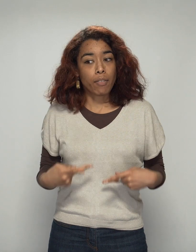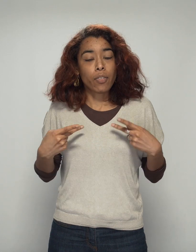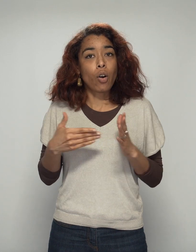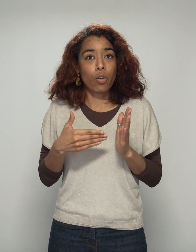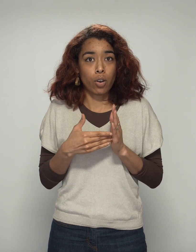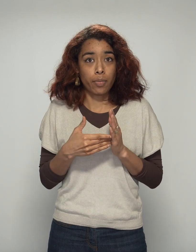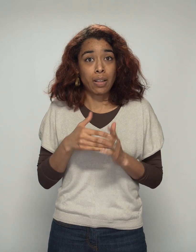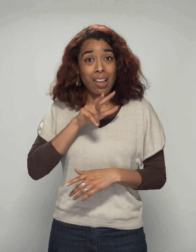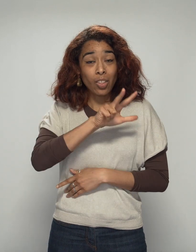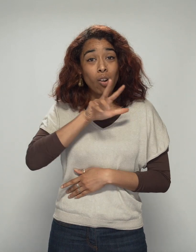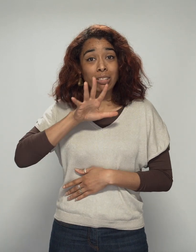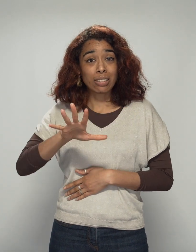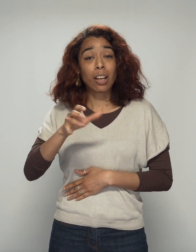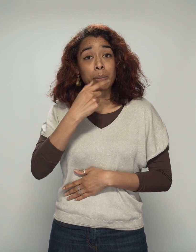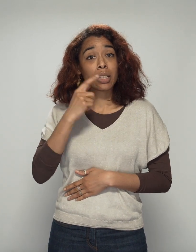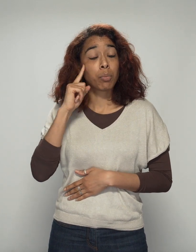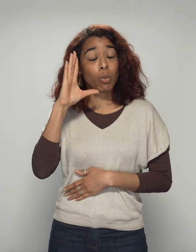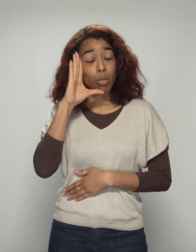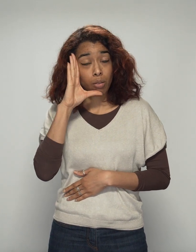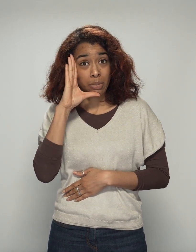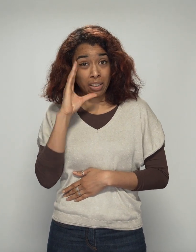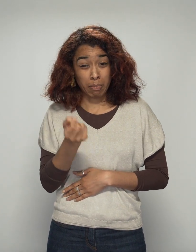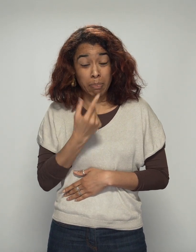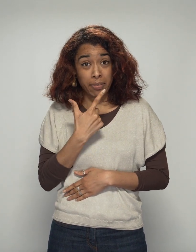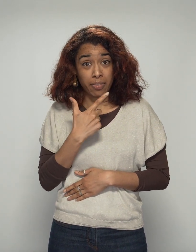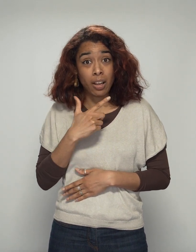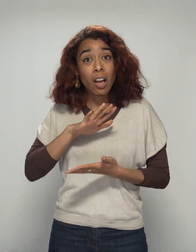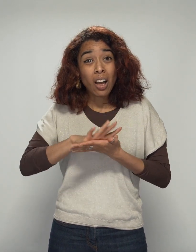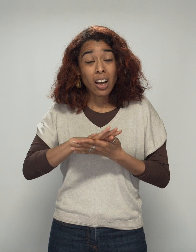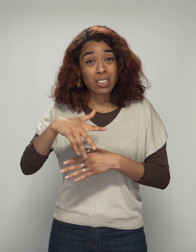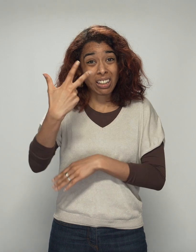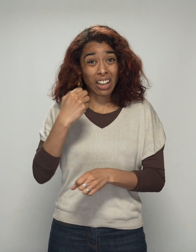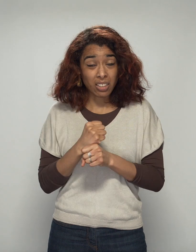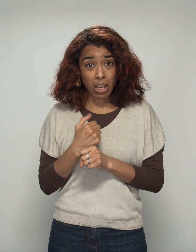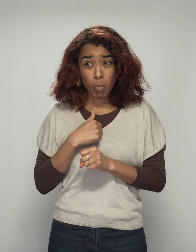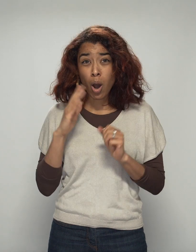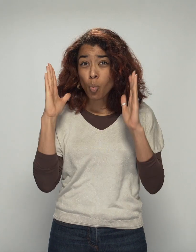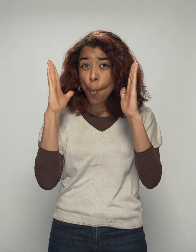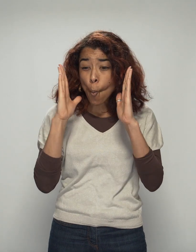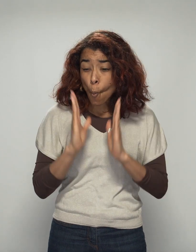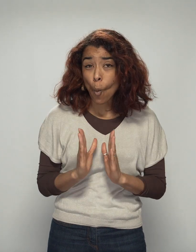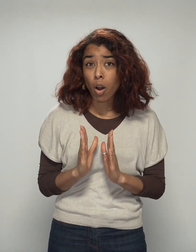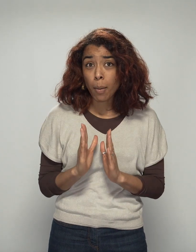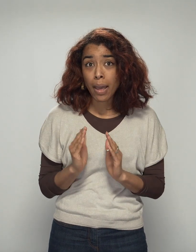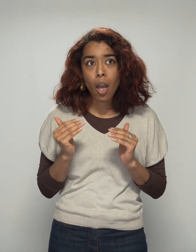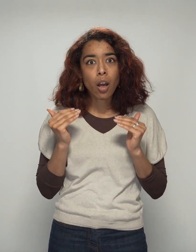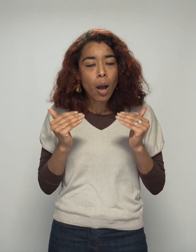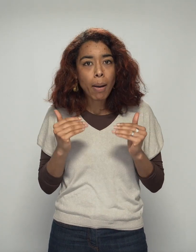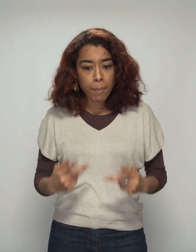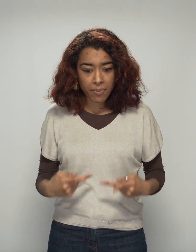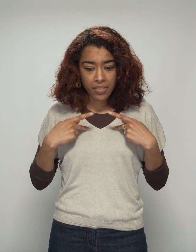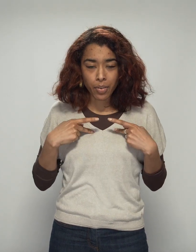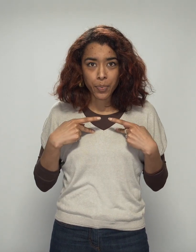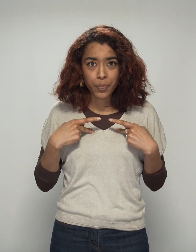grave où j'ai survécu. J'ai pris 35 somnifères alors que je n'avais que 13 ans et un gabarit très petit. Et